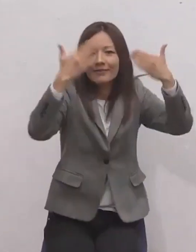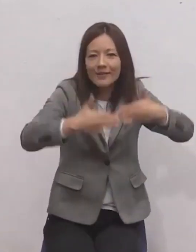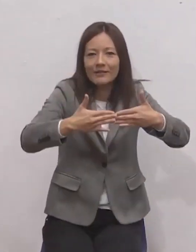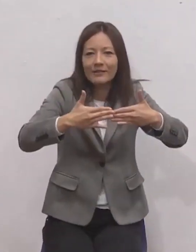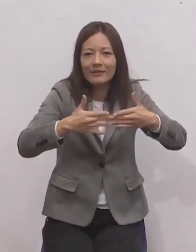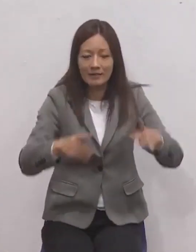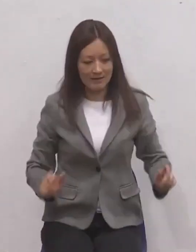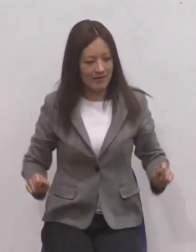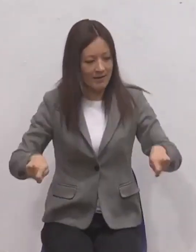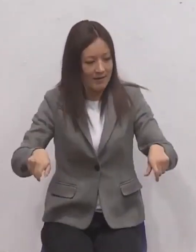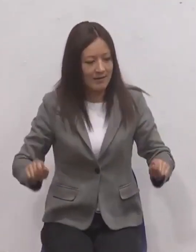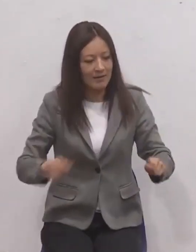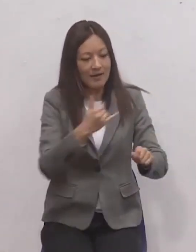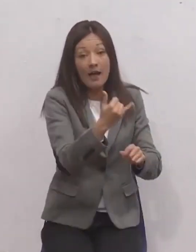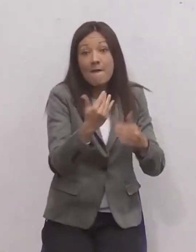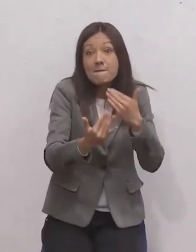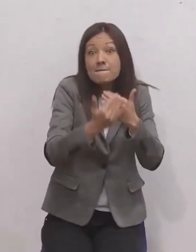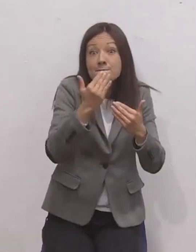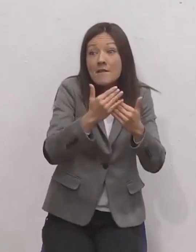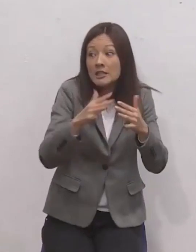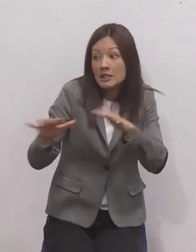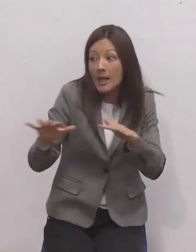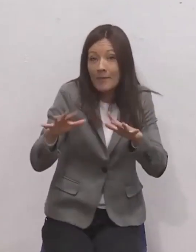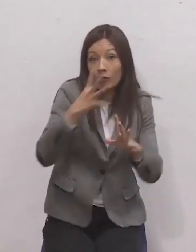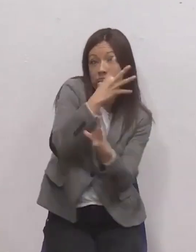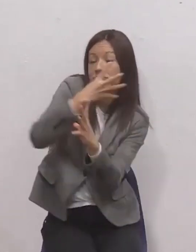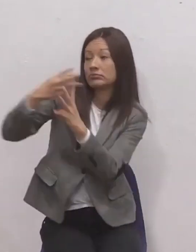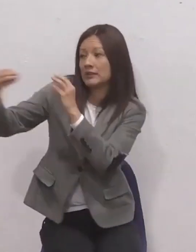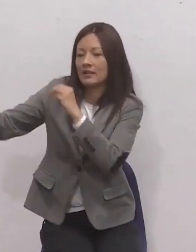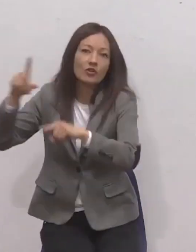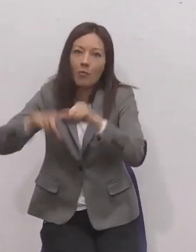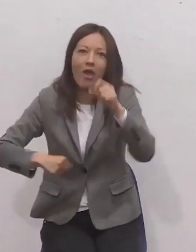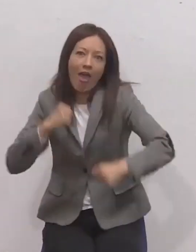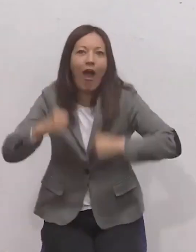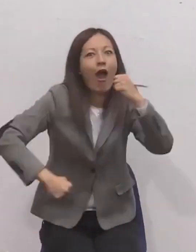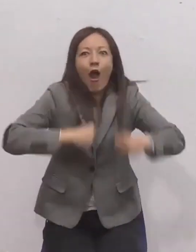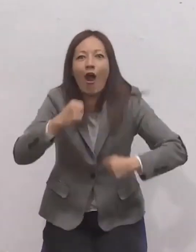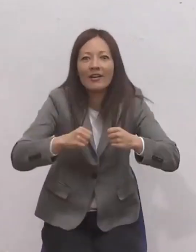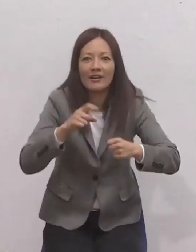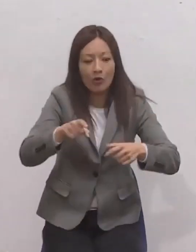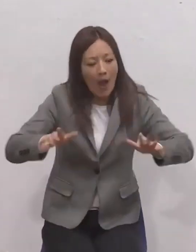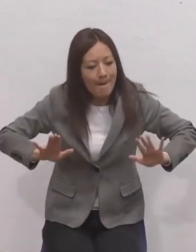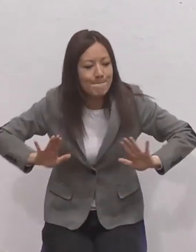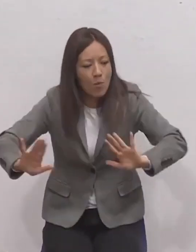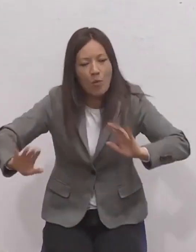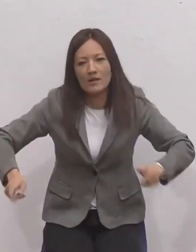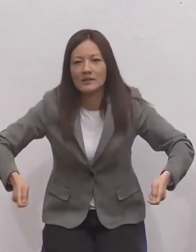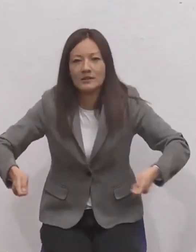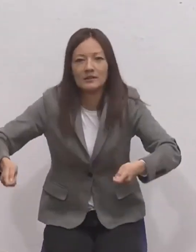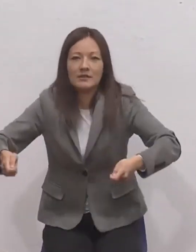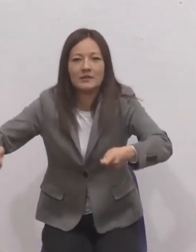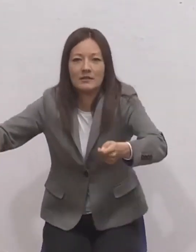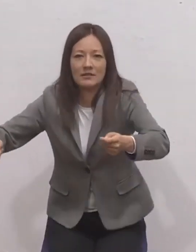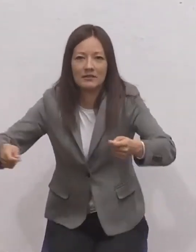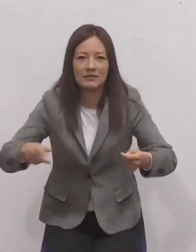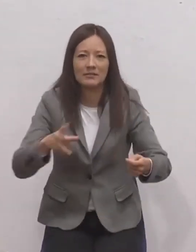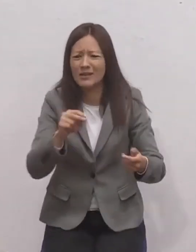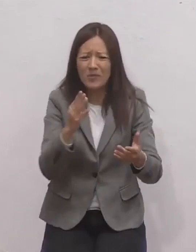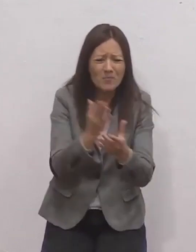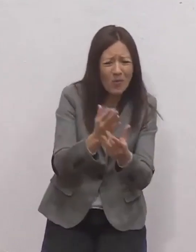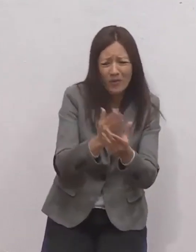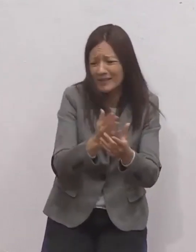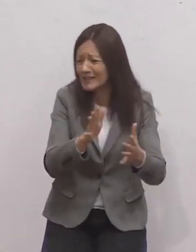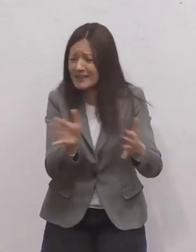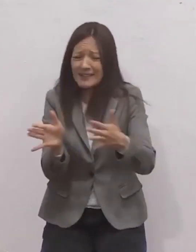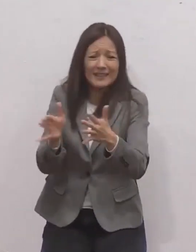que si hay un temblor, pues ellos salgan corriendo, no pueden salir corriendo. Tienen que empujarlos. Entonces, para que no estorben en la